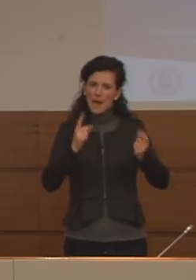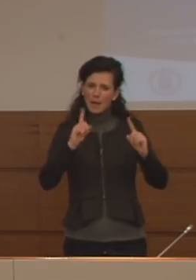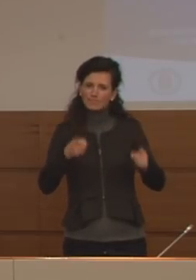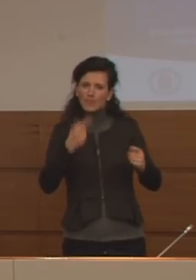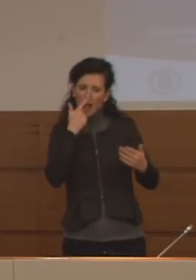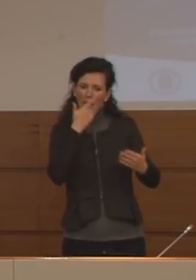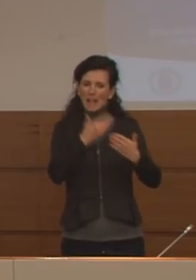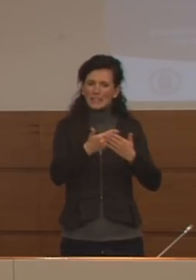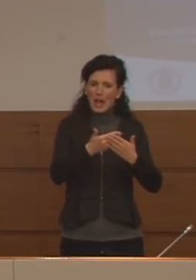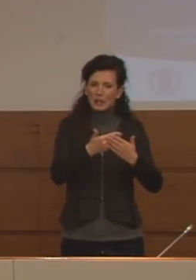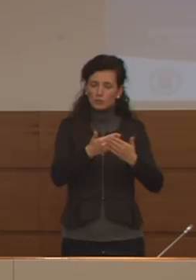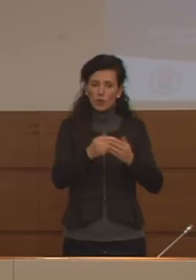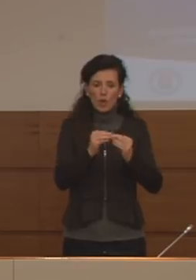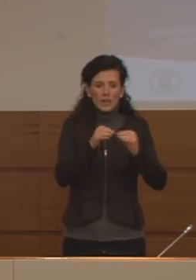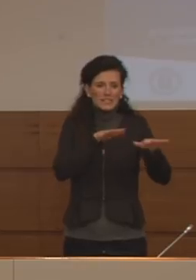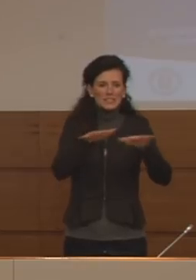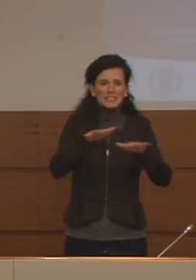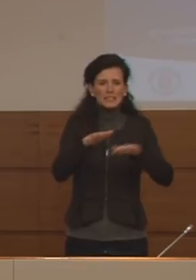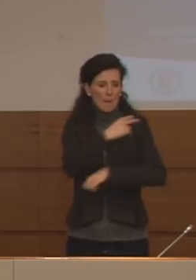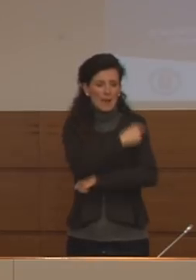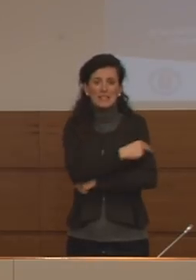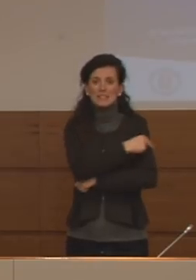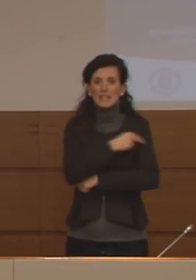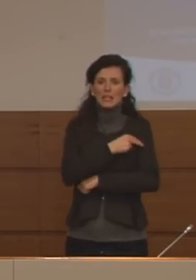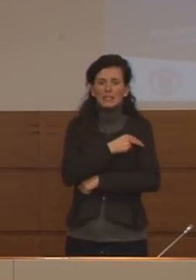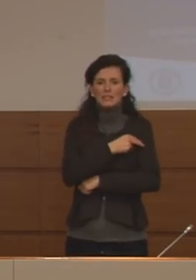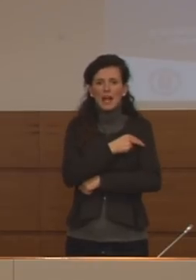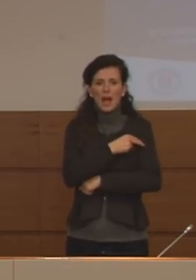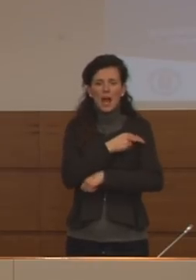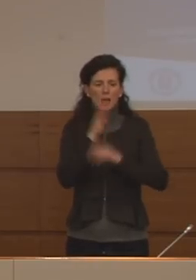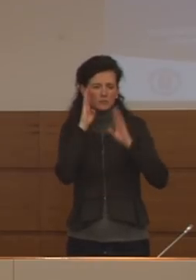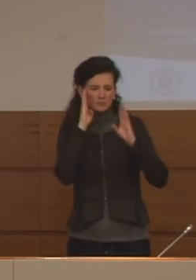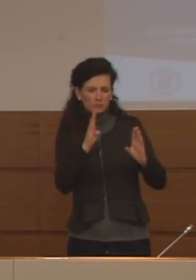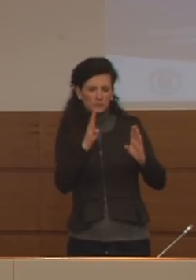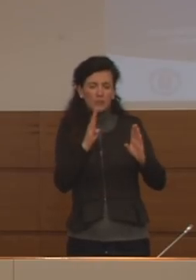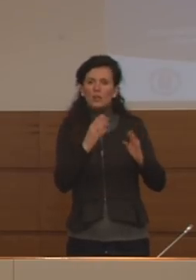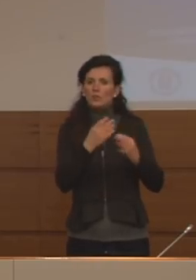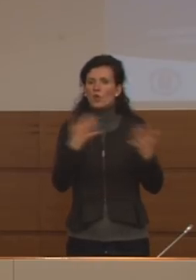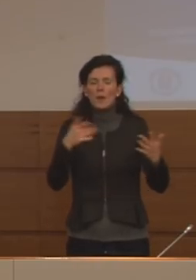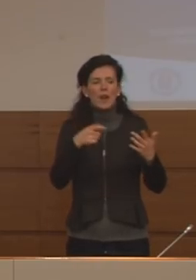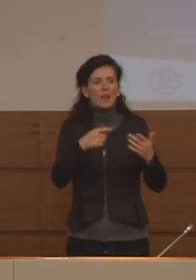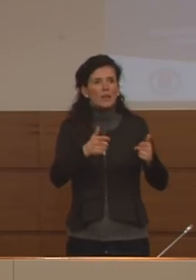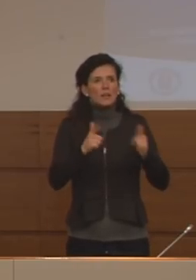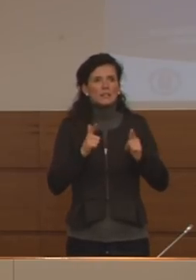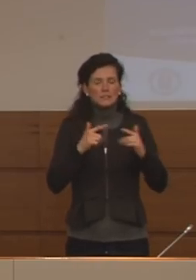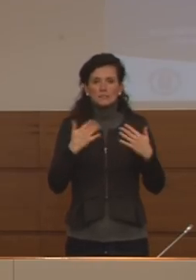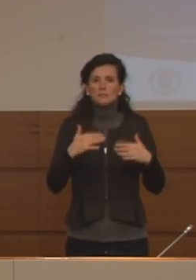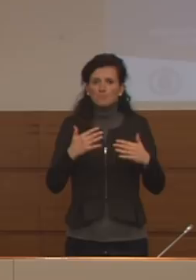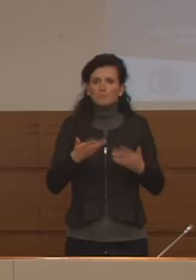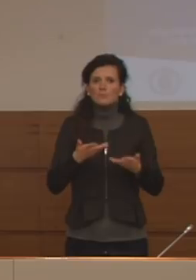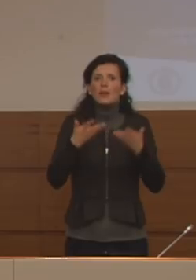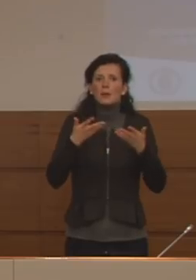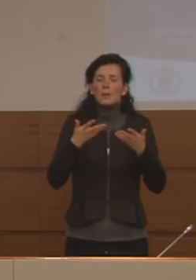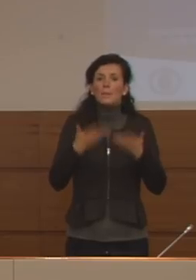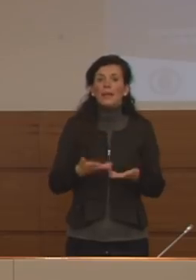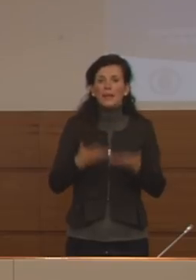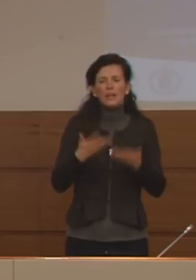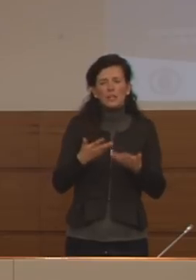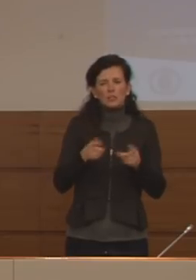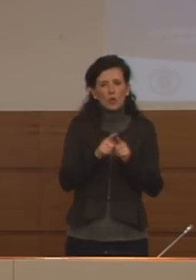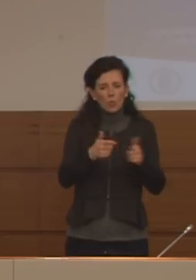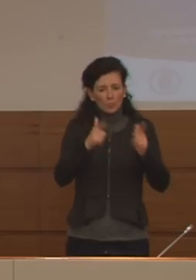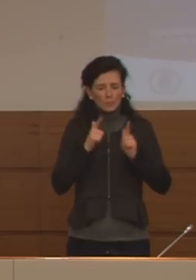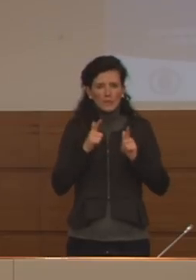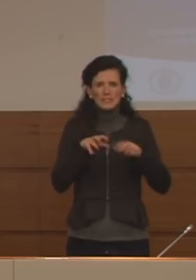sanità è stato sottoposto a un enorme prova da stress di carico per rispondere